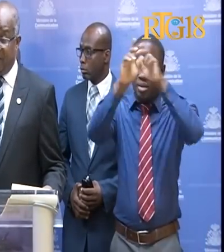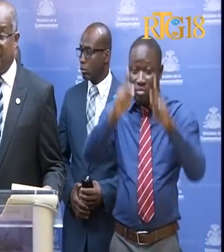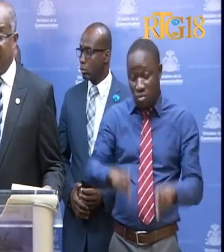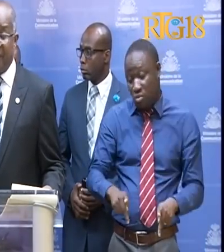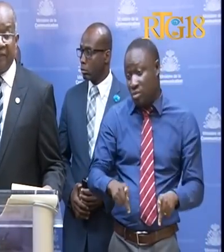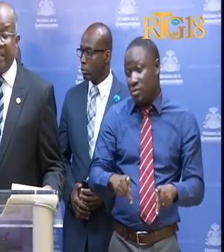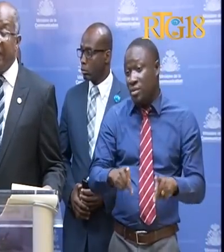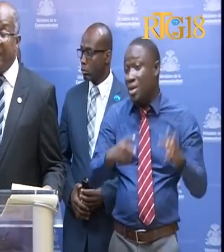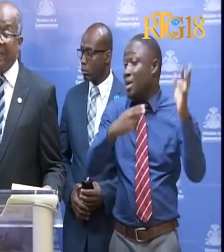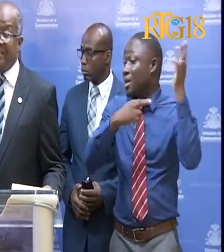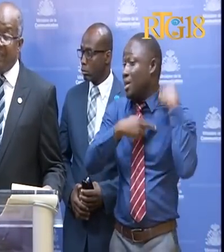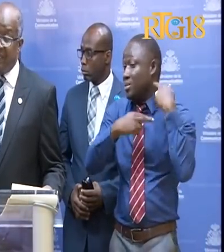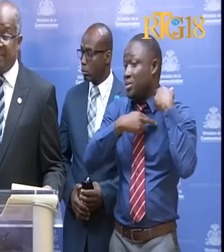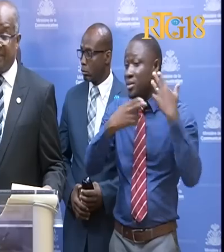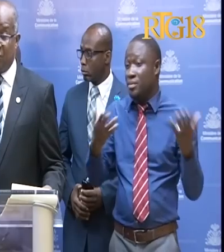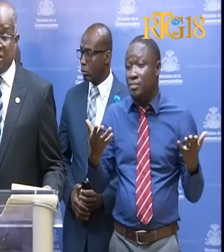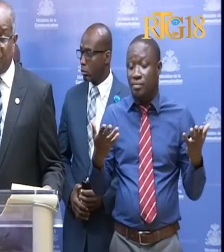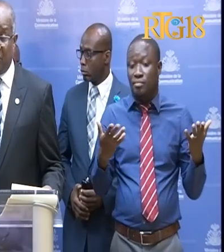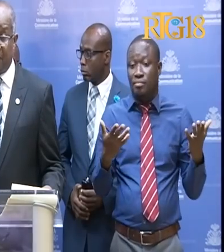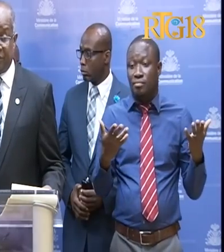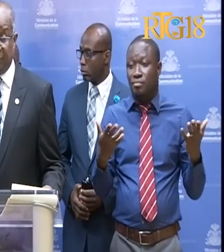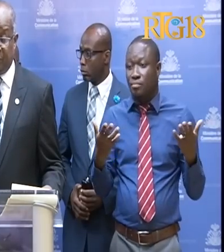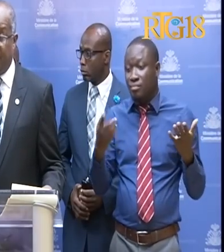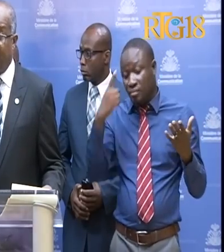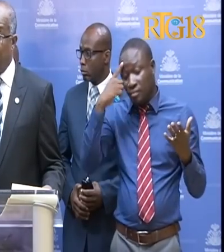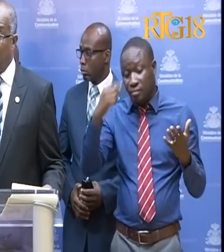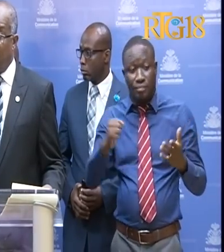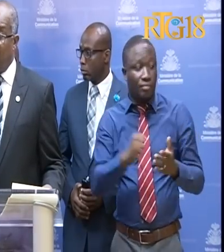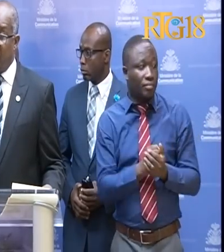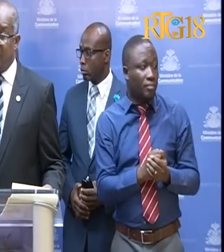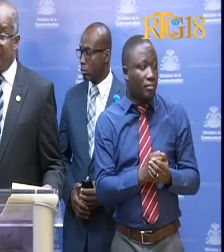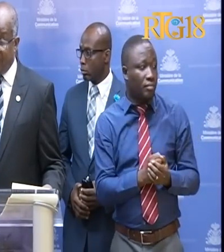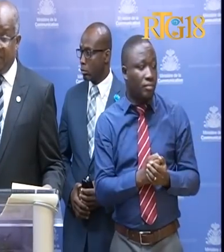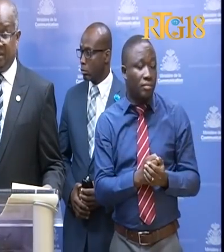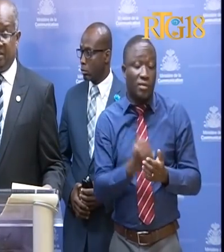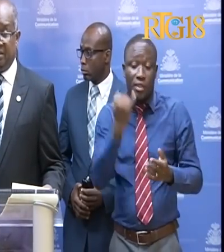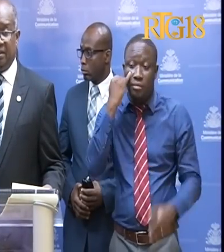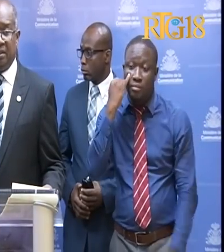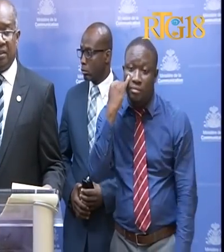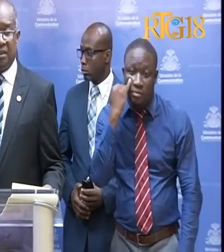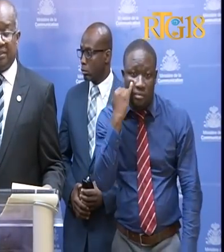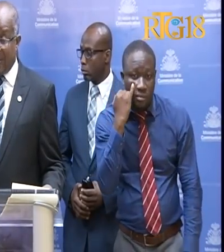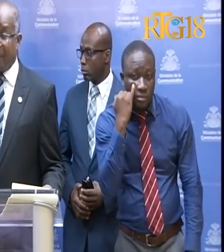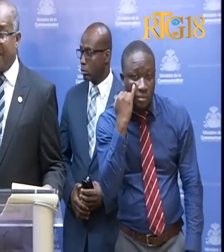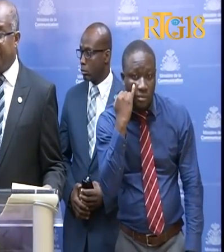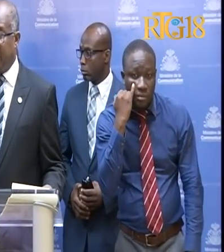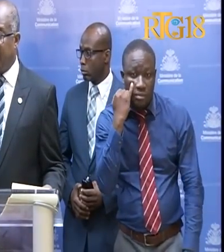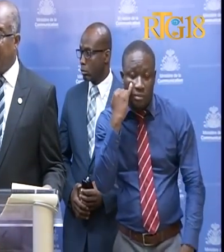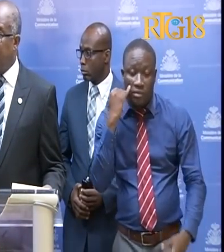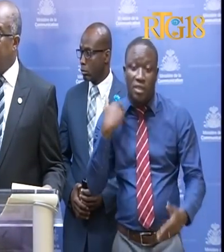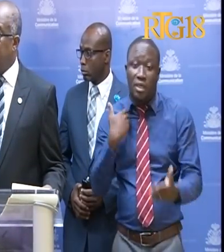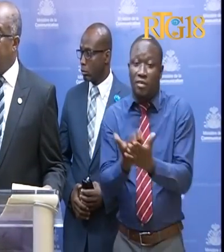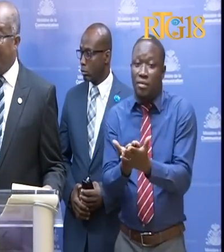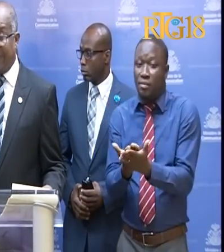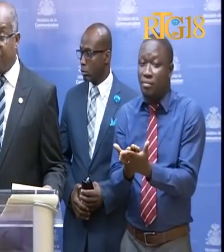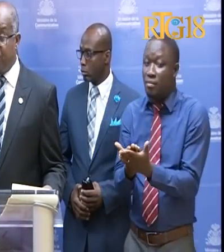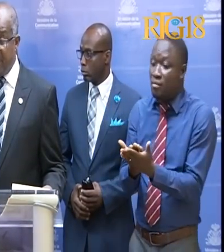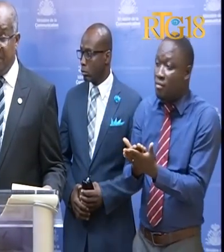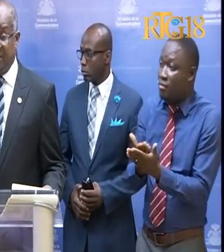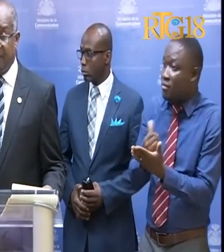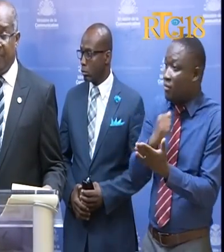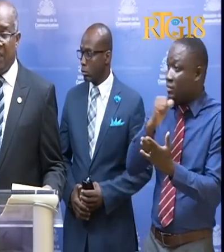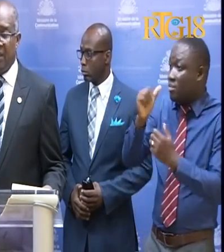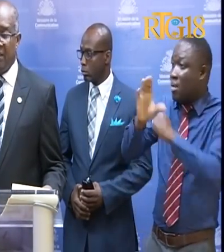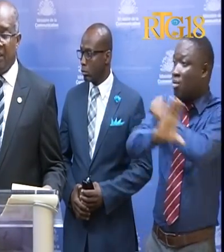agrave, pa vin anle di o situasyon an, pas se ke si sak pas se pa tap